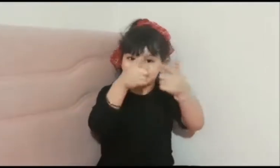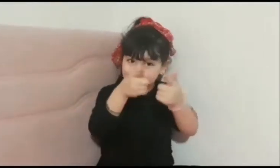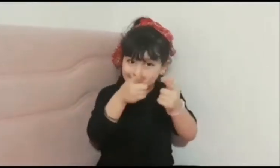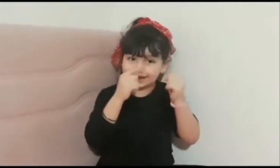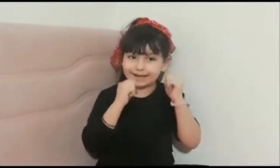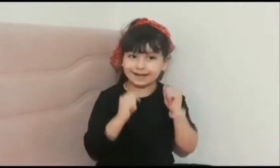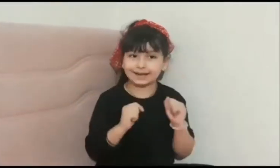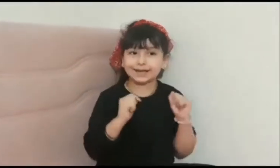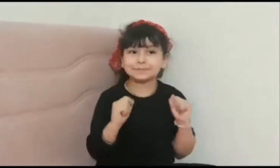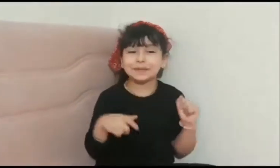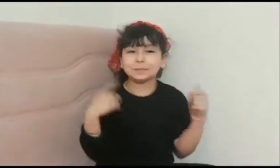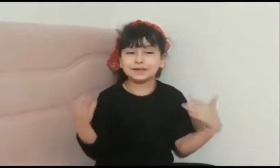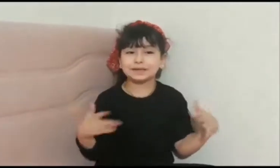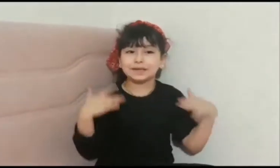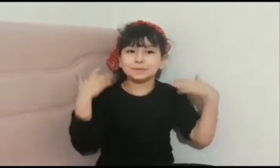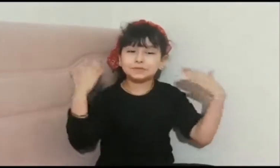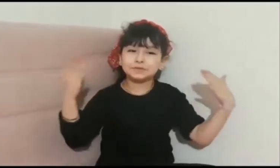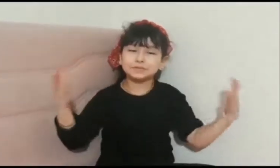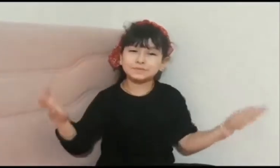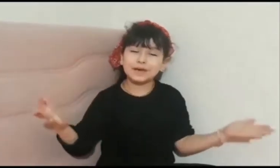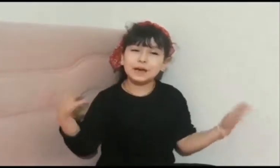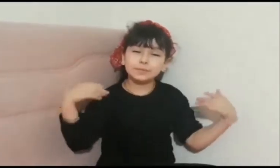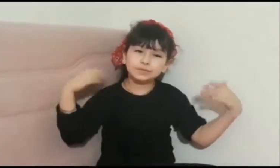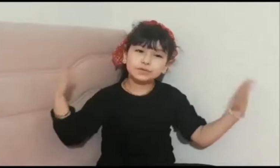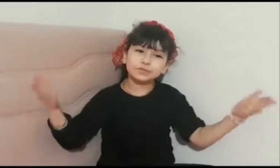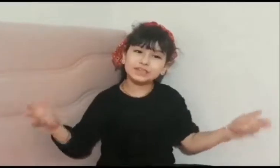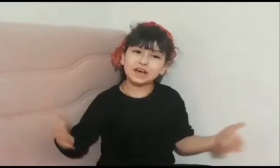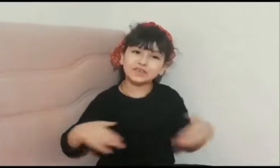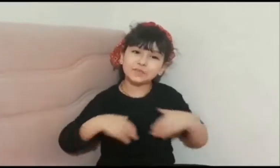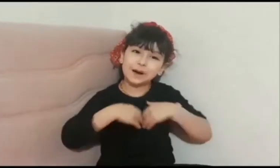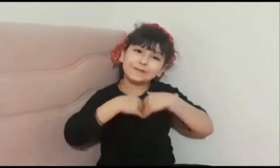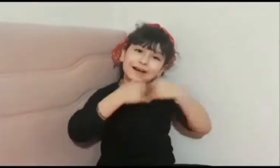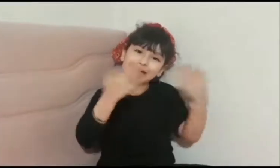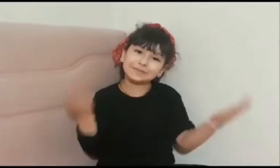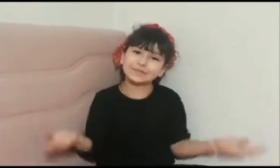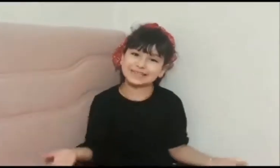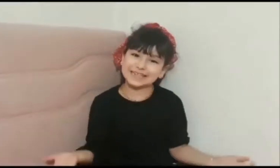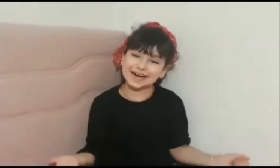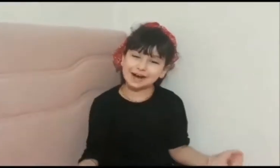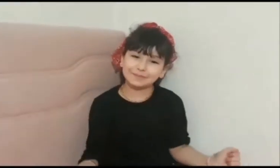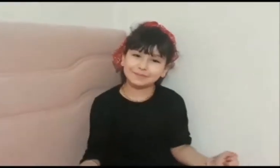dinleyenlere, biri de bütün misafirperverlerin başına.